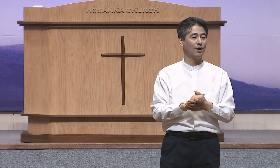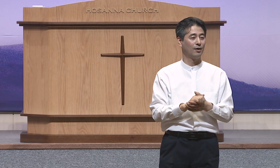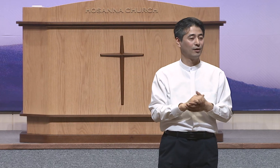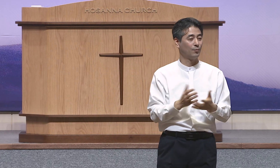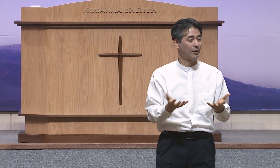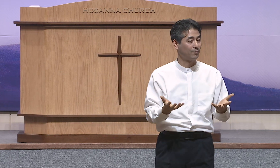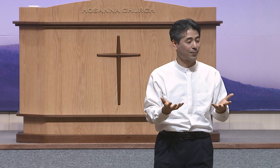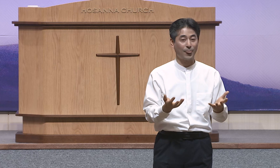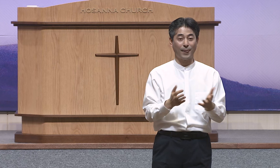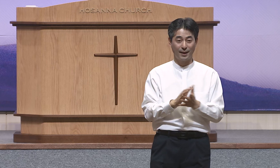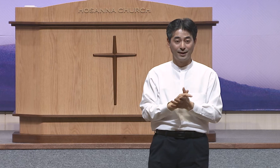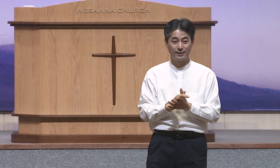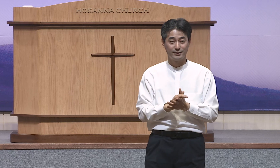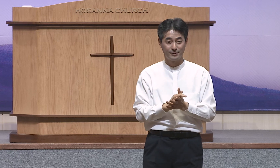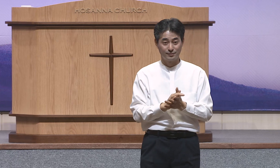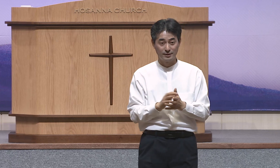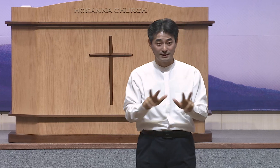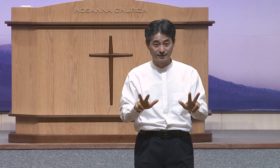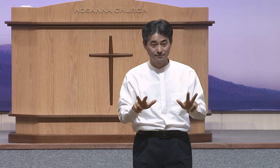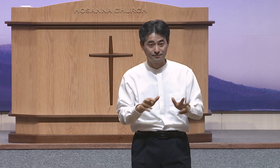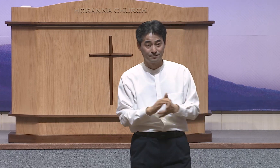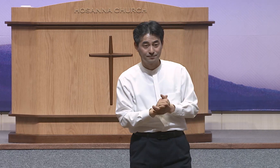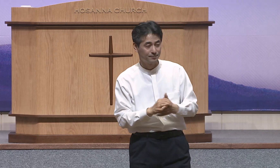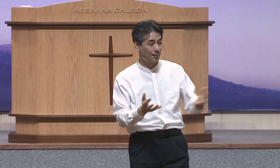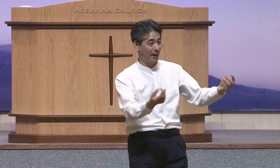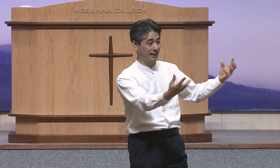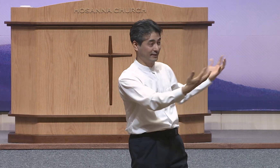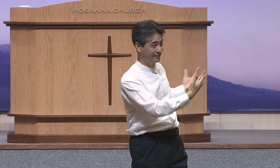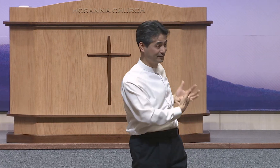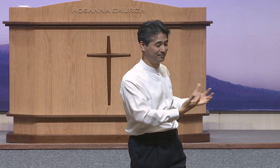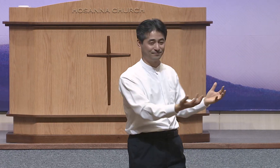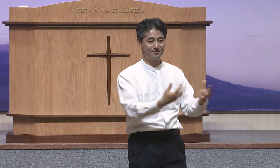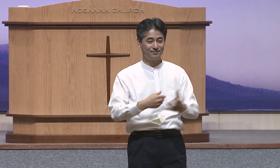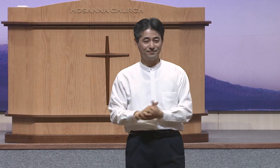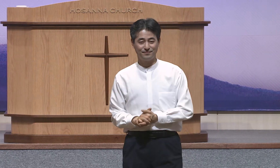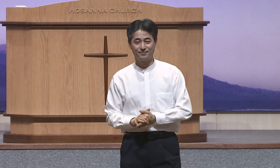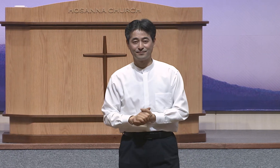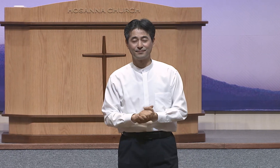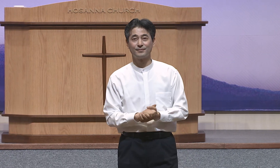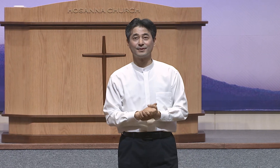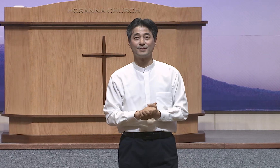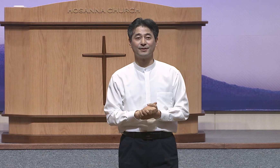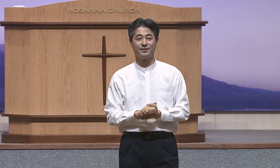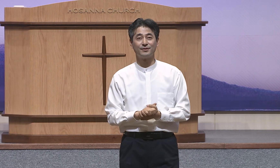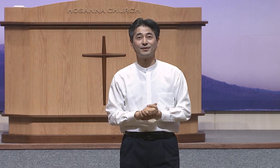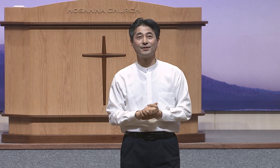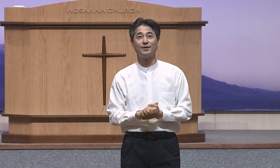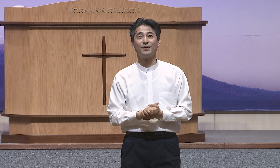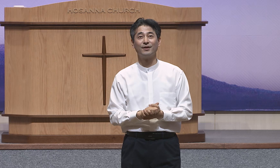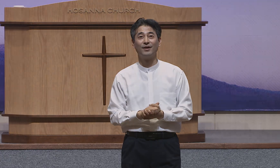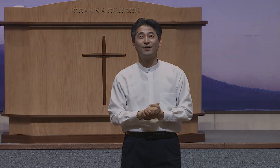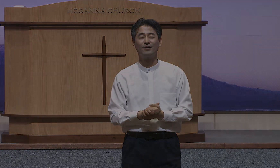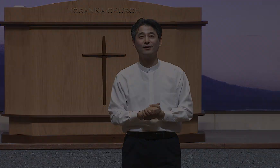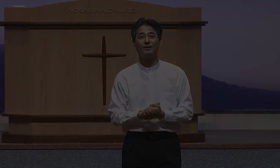같이 이렇게 같이 축복하는 시간을 가졌으면 좋겠습니다.